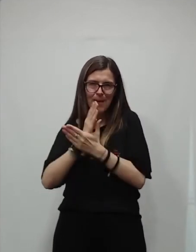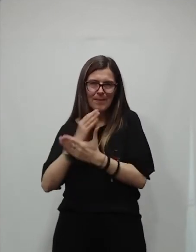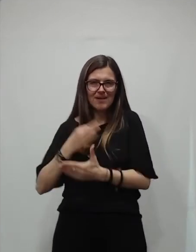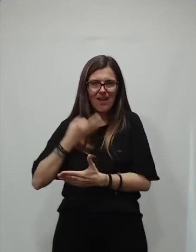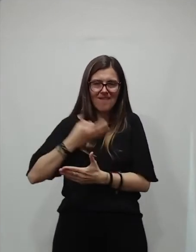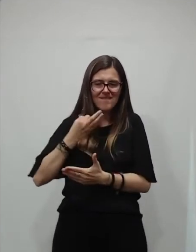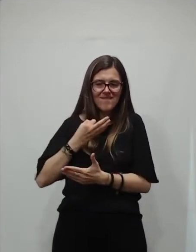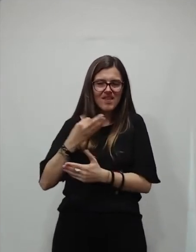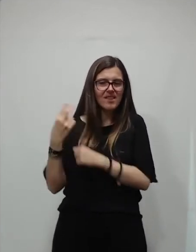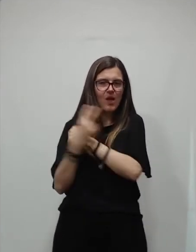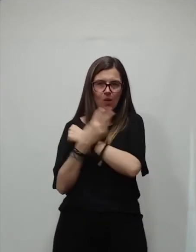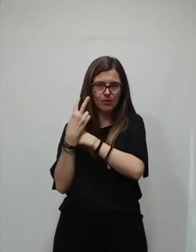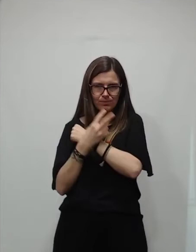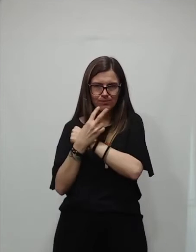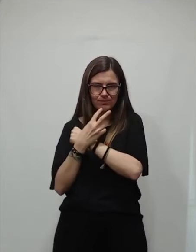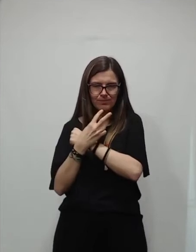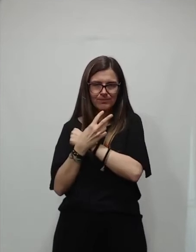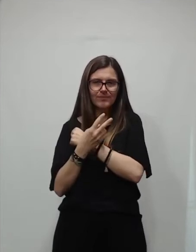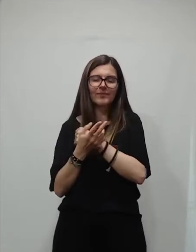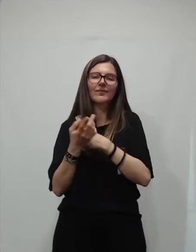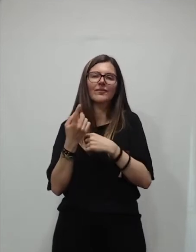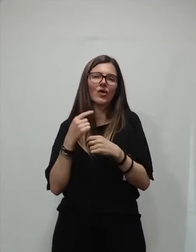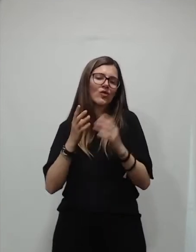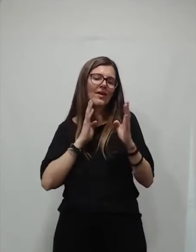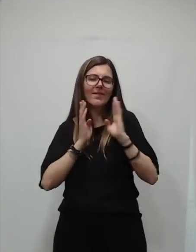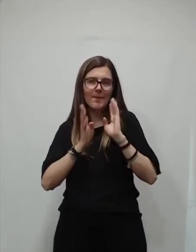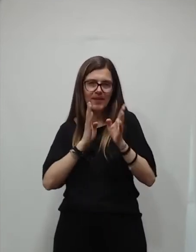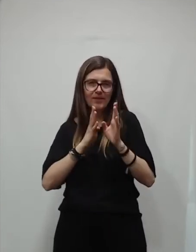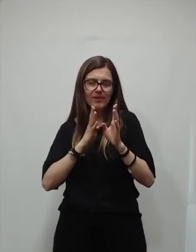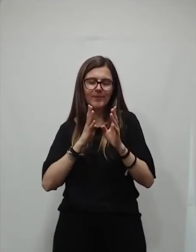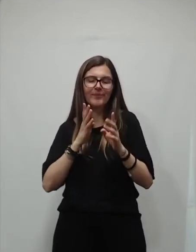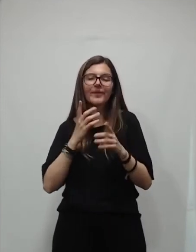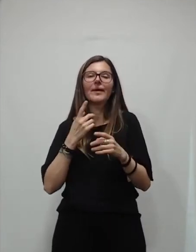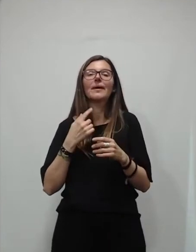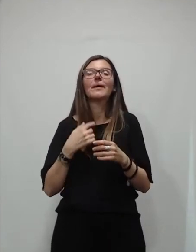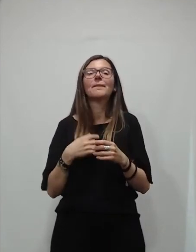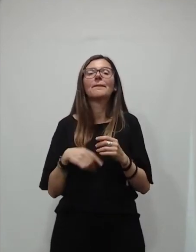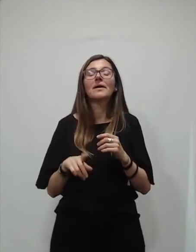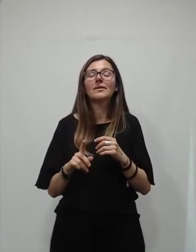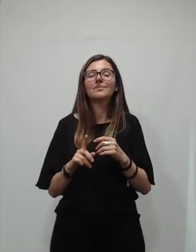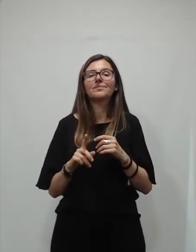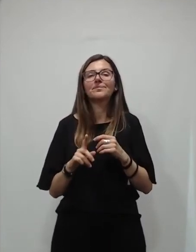realidad la idea de tomar esta ponencia y pensar estas ideas